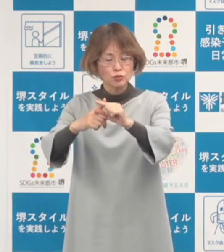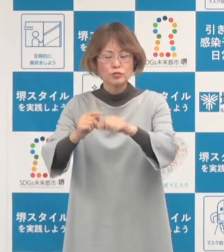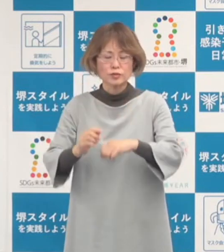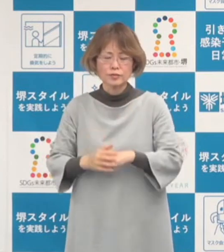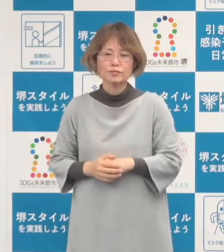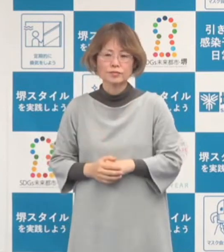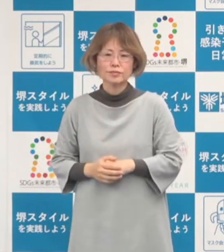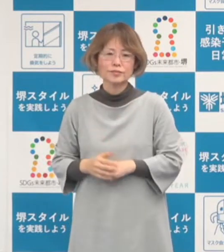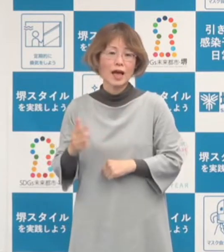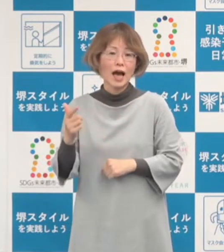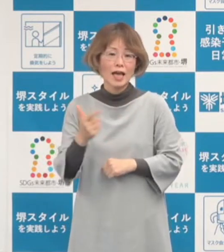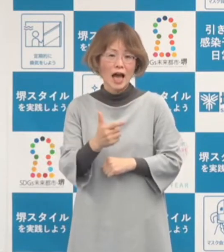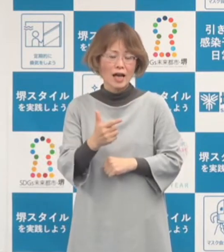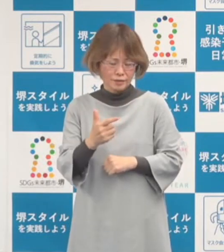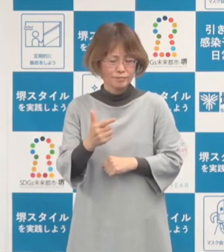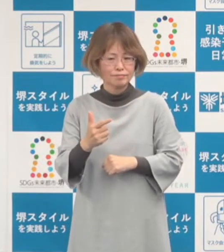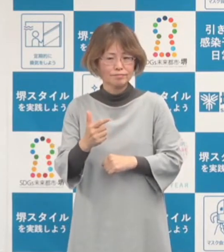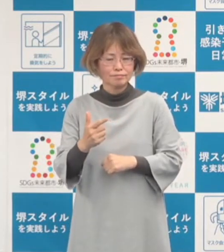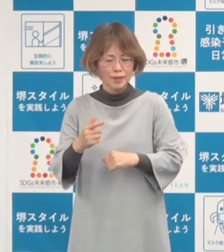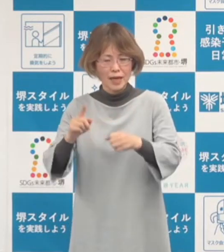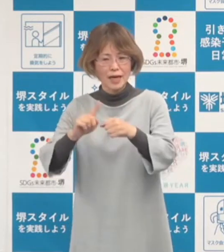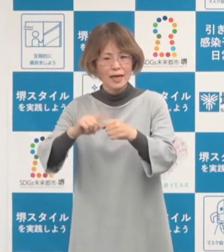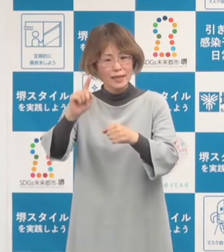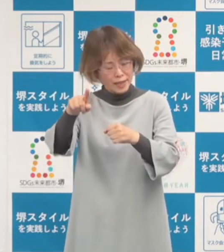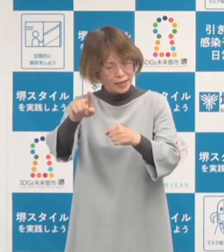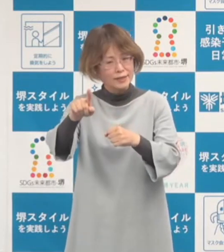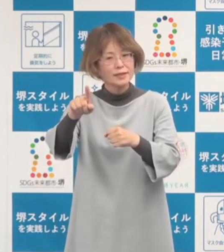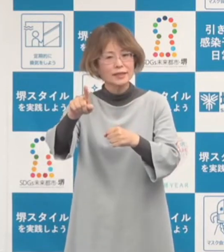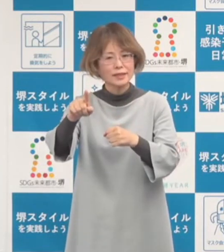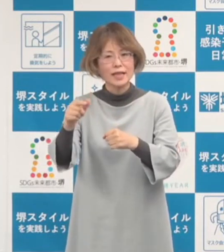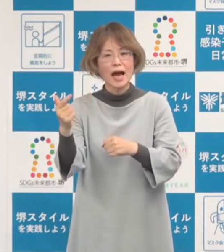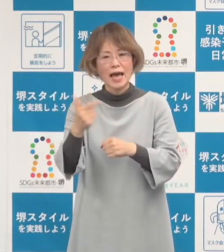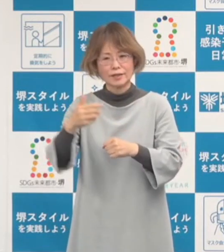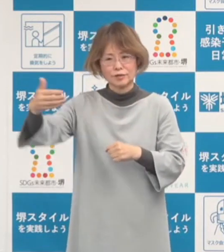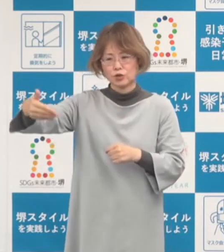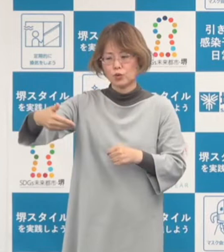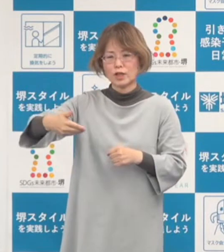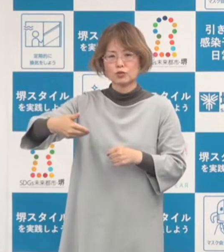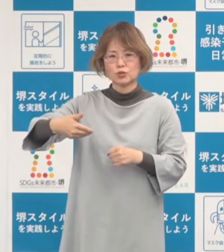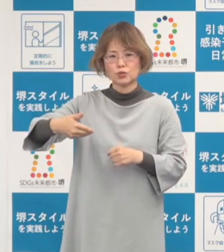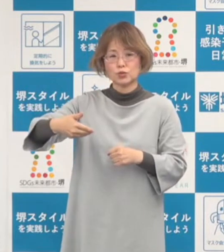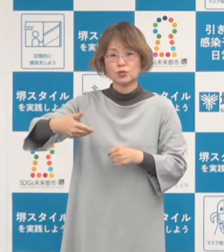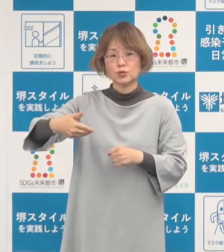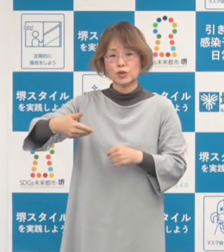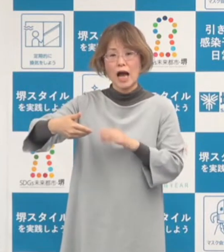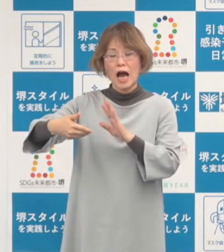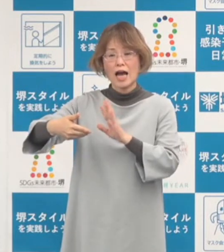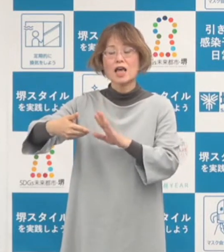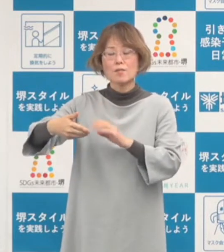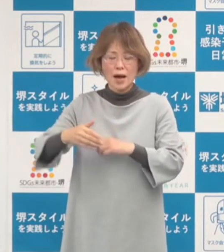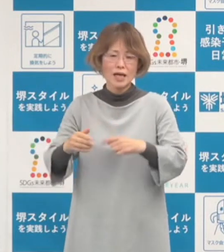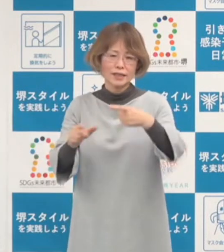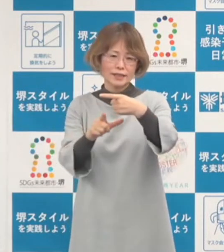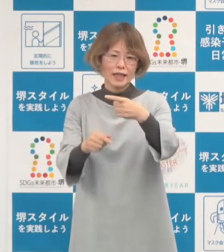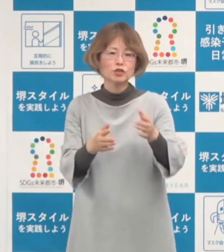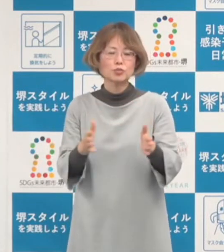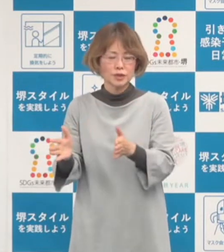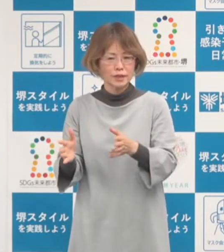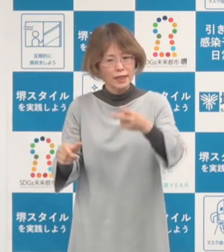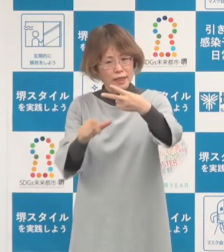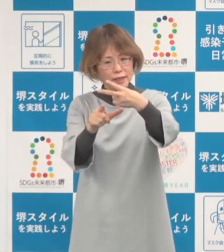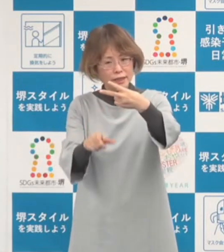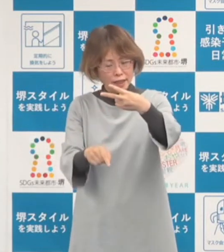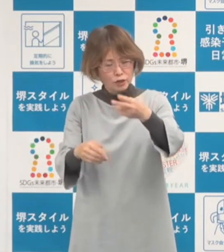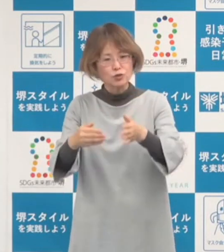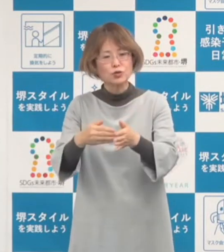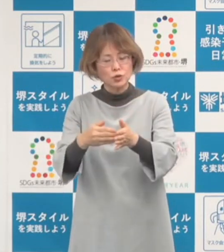い時期に年明けですね、年明けの早い時期に到着をすれば1月に準備をして2月中には